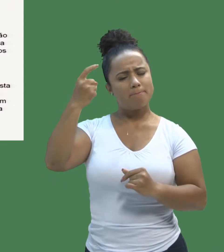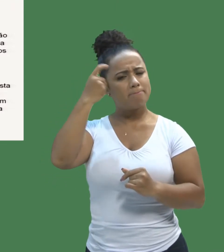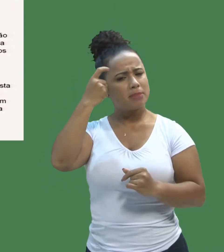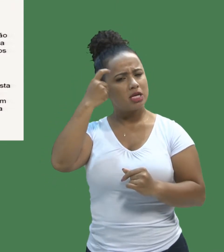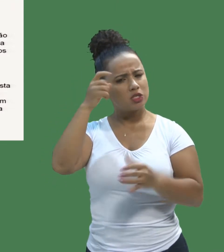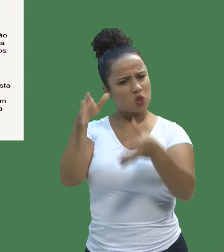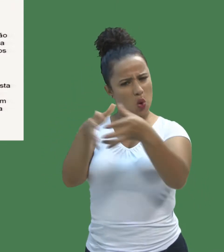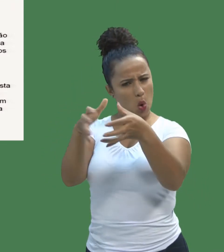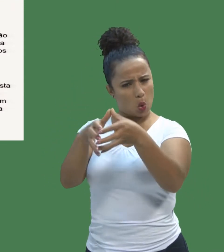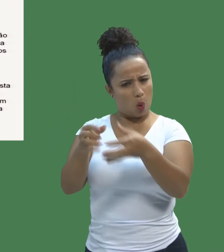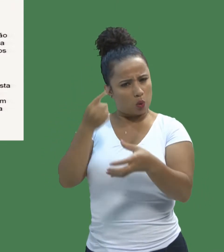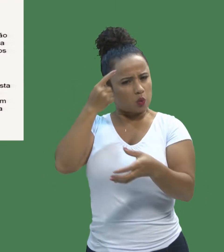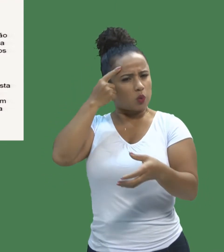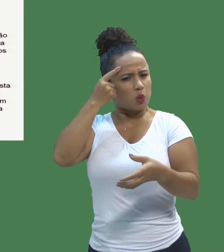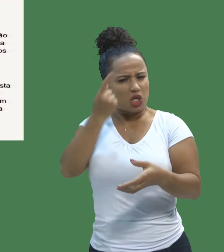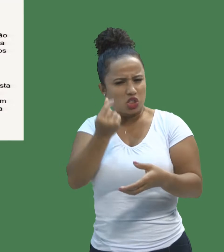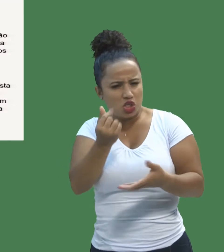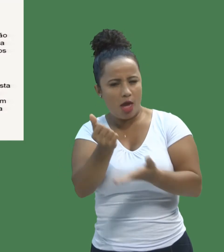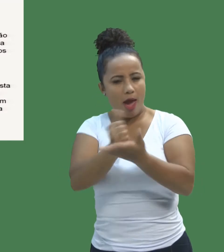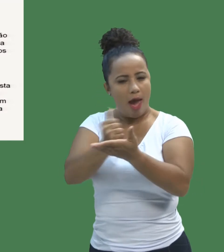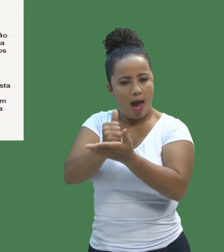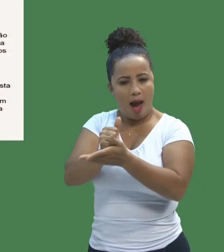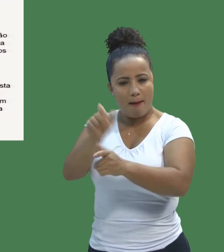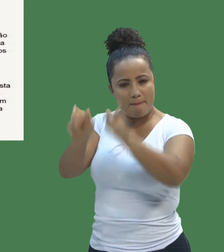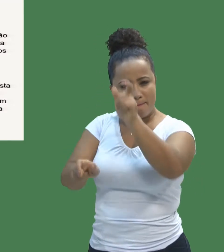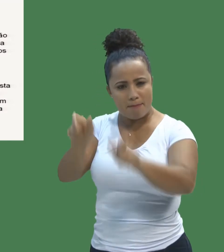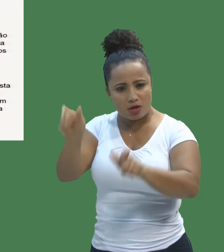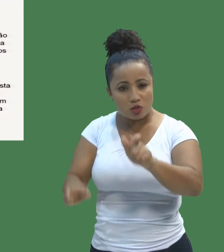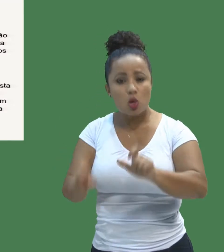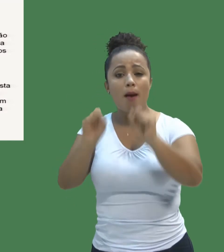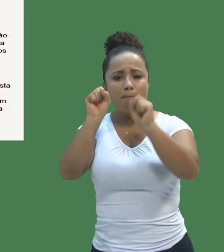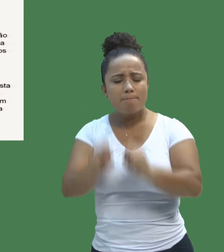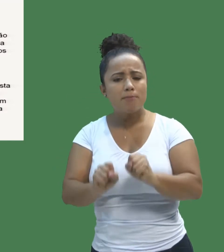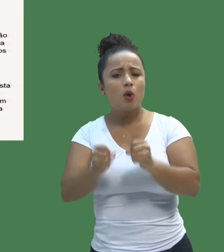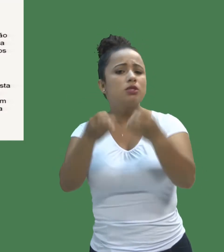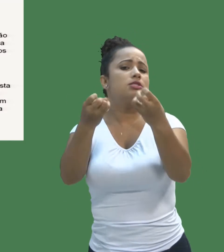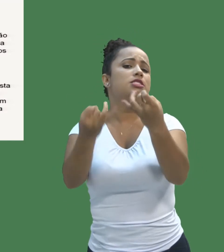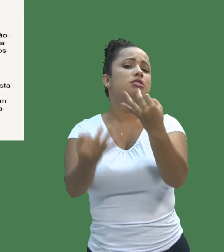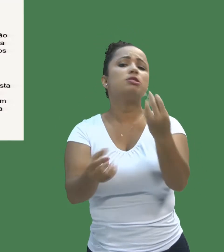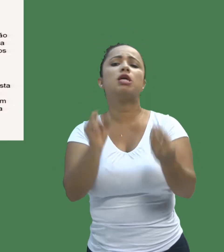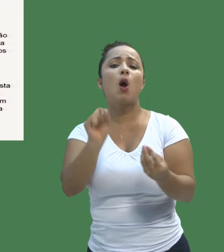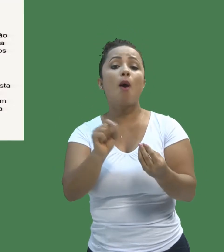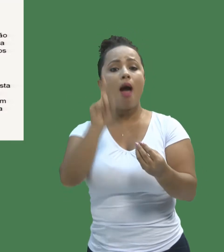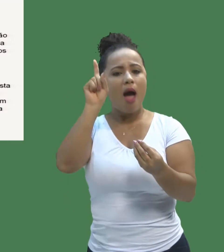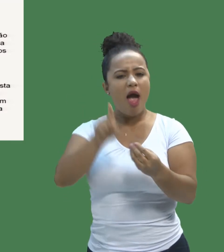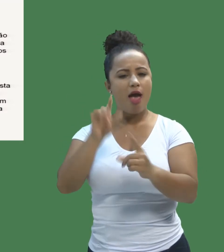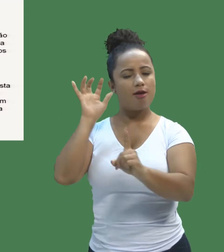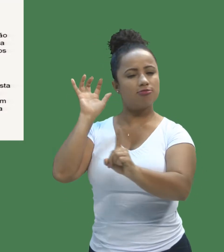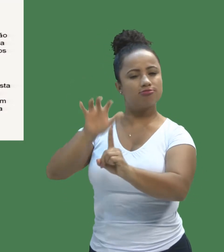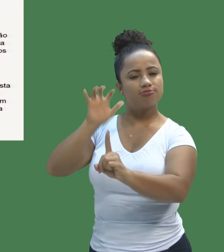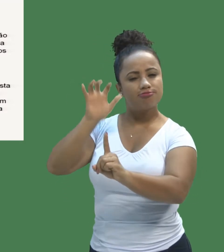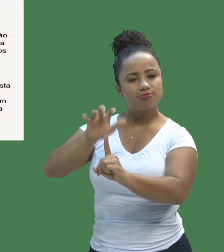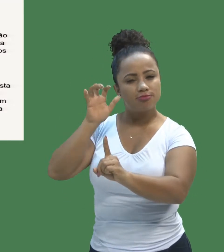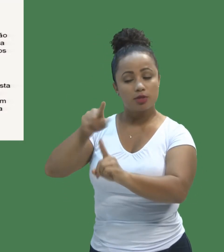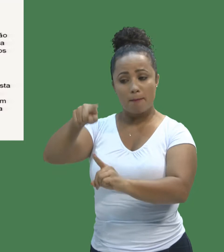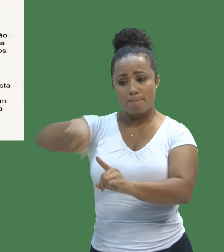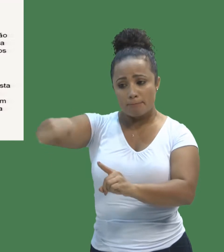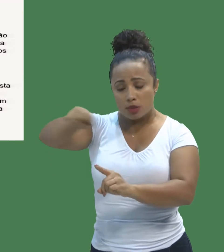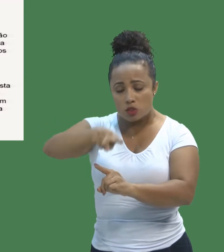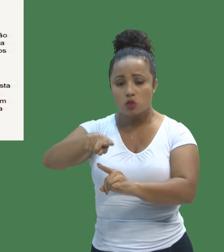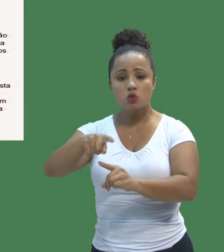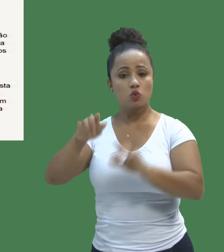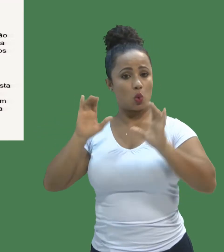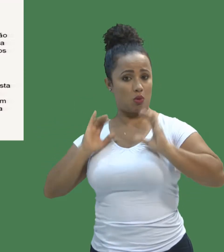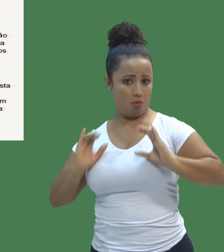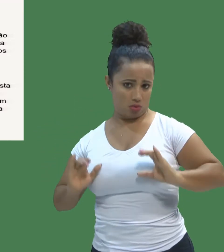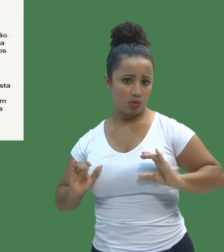pelos capitalistas para controlar as massas poderia ser definida como ideias que